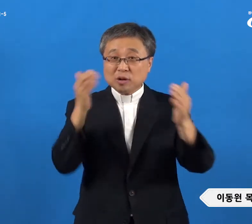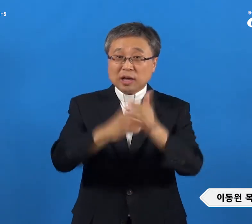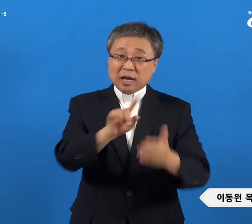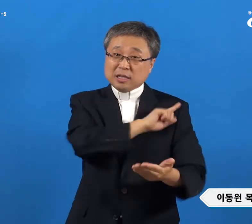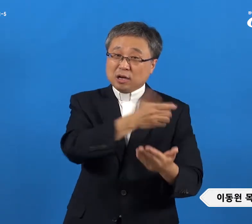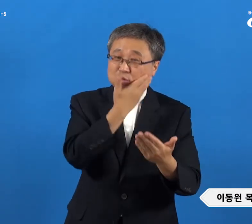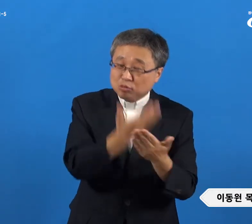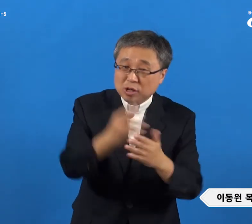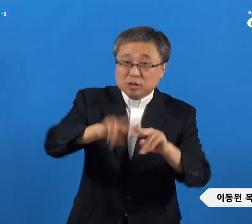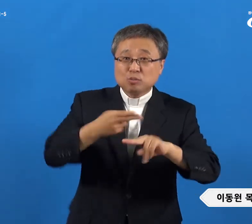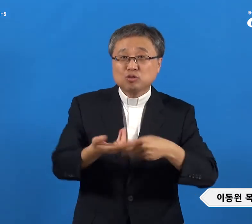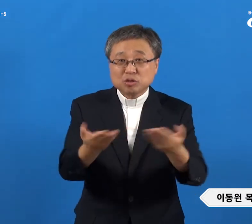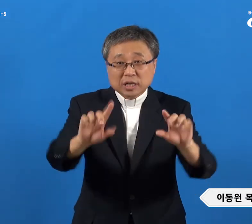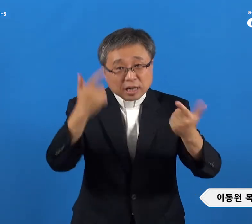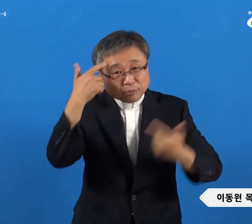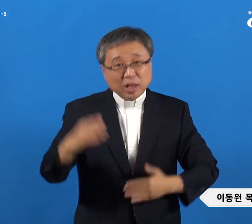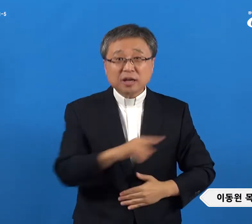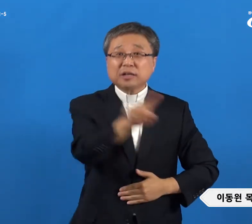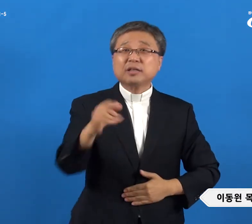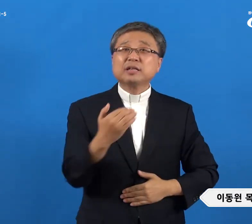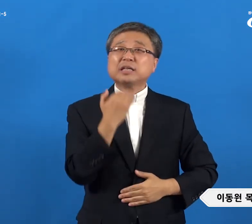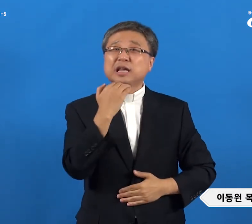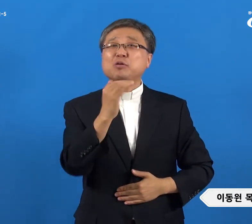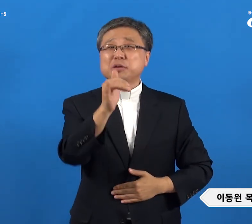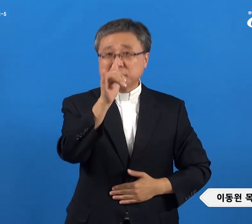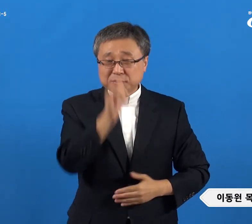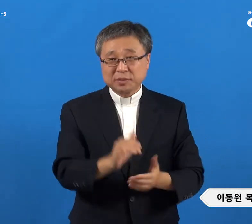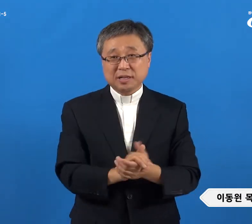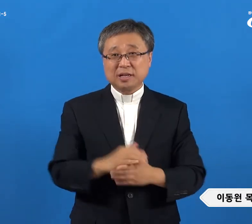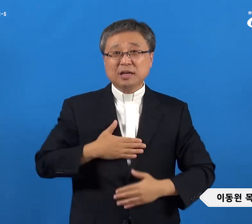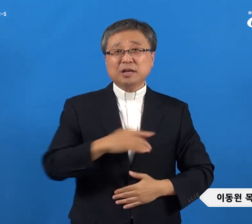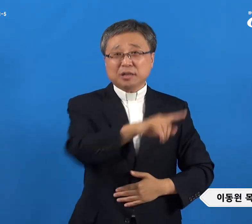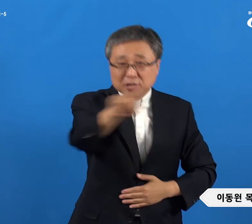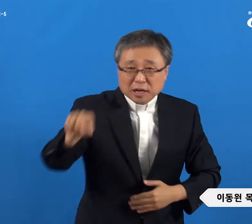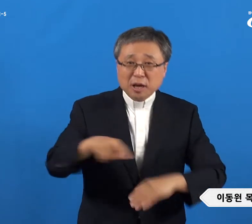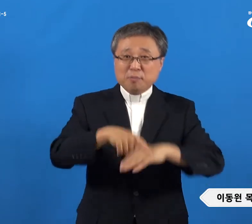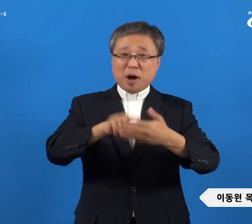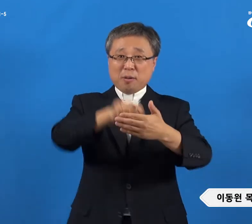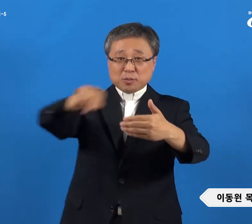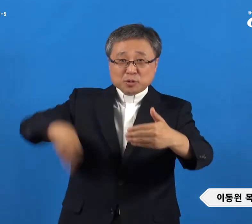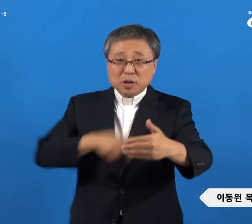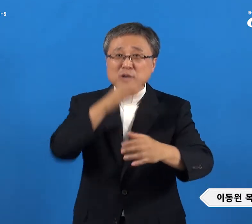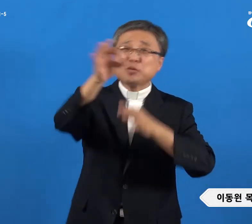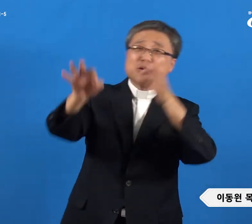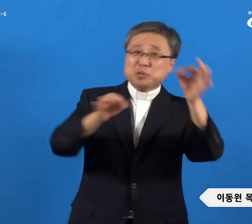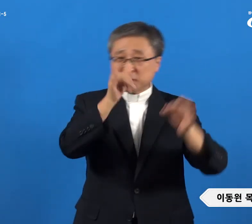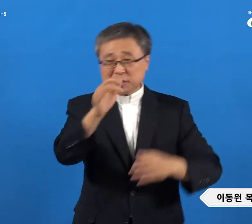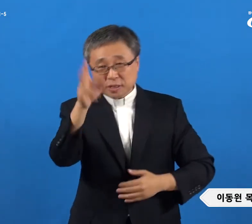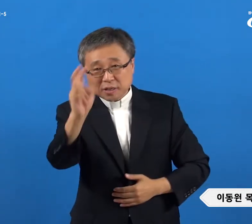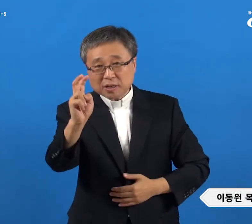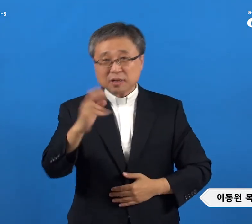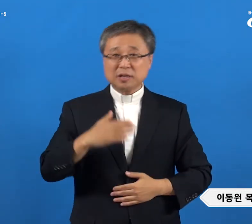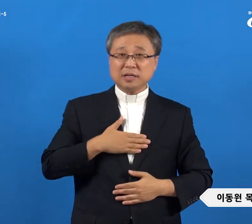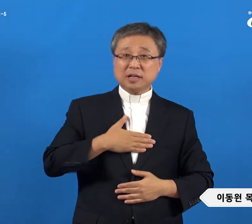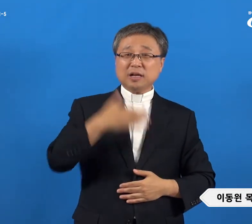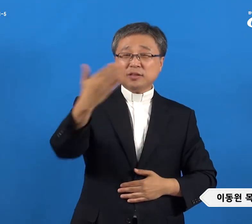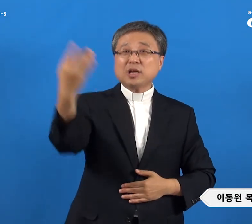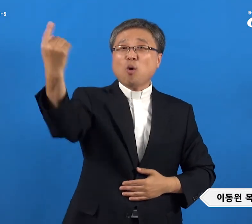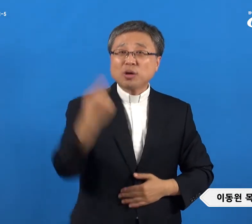주시지 않겠습니까? 그들이 기다리고 있습니다. 그들은 마음속으로 이렇게 소리치고 있을 것입니다. 난 네가 오기를